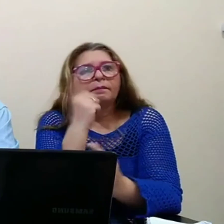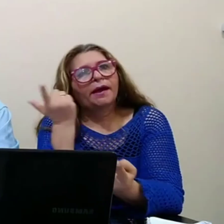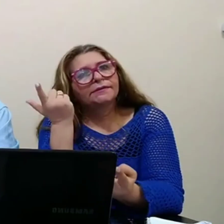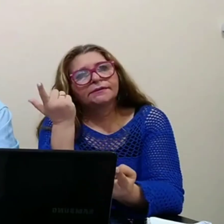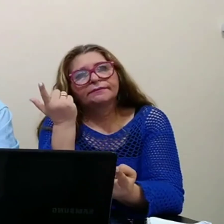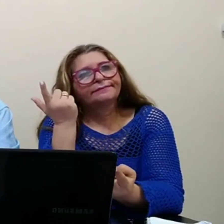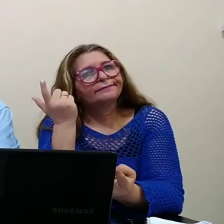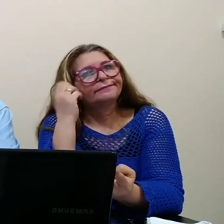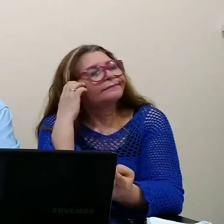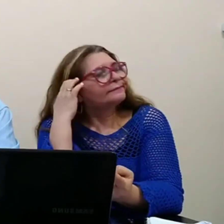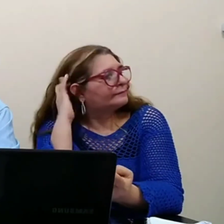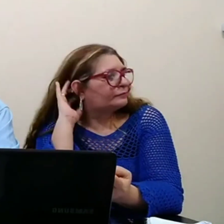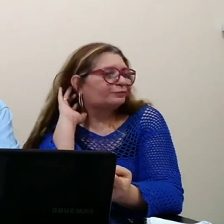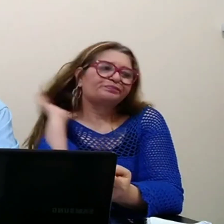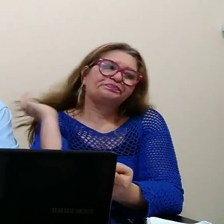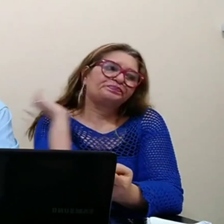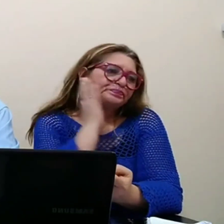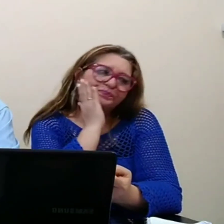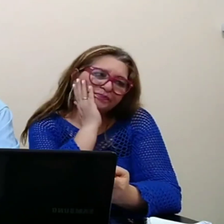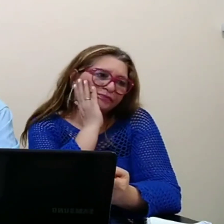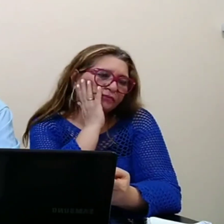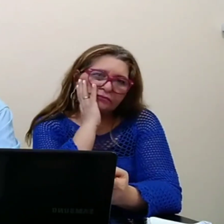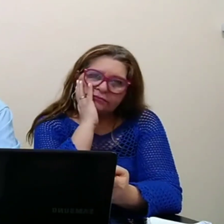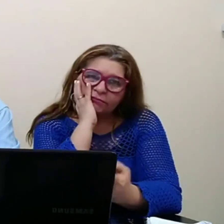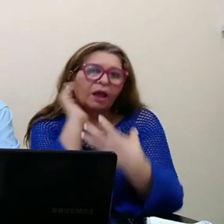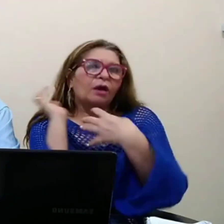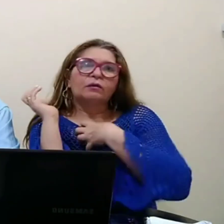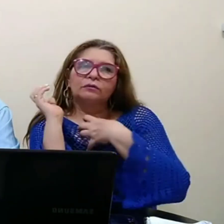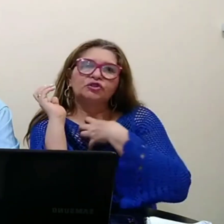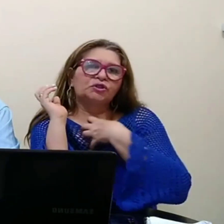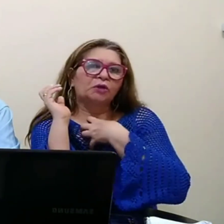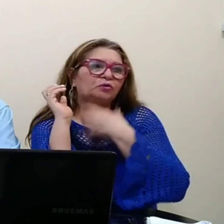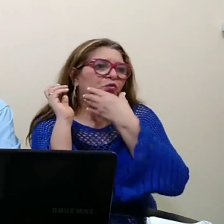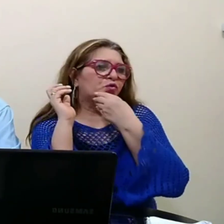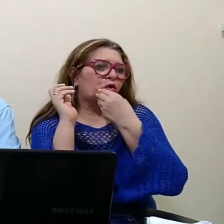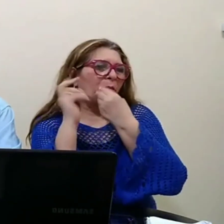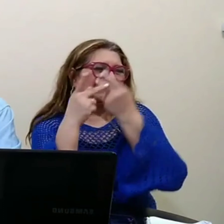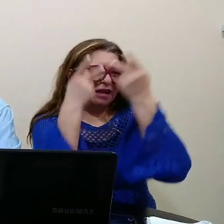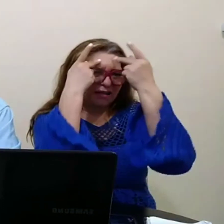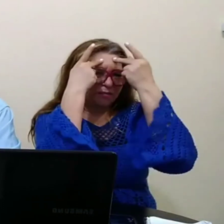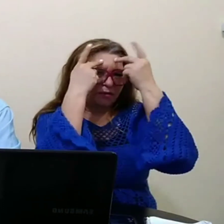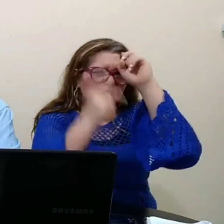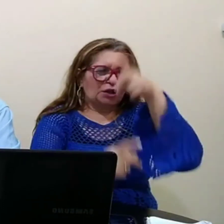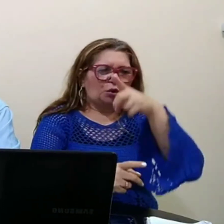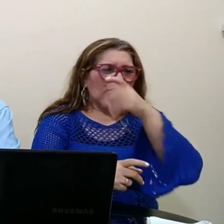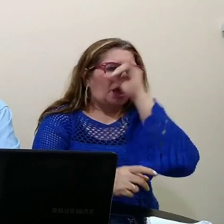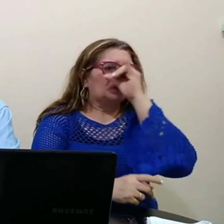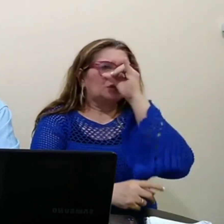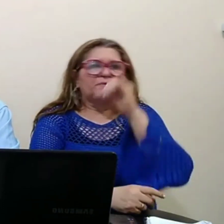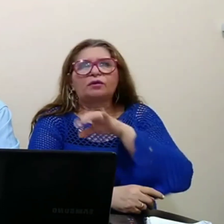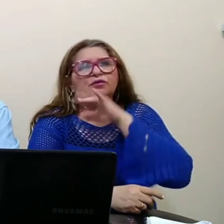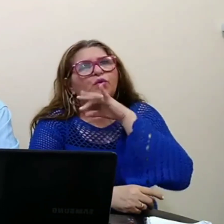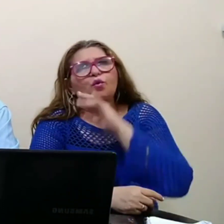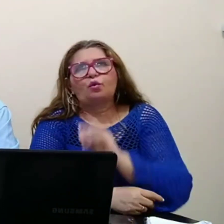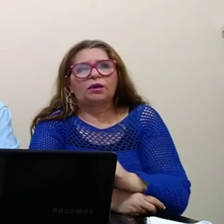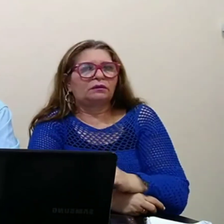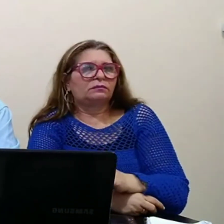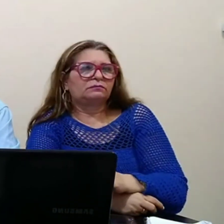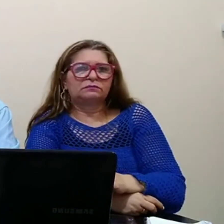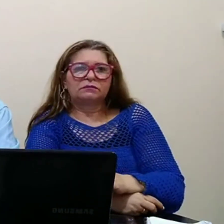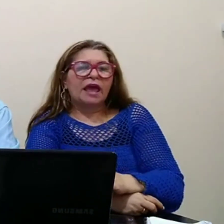Mas, infelizmente, a atitude deles foi muito ruim. A reação deles foi muito ruim. Eles valorizaram mais